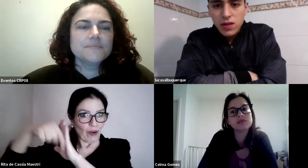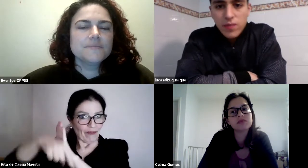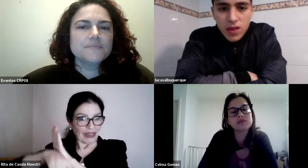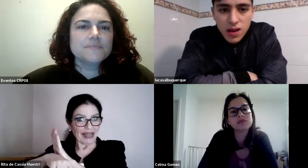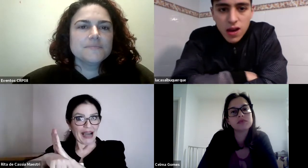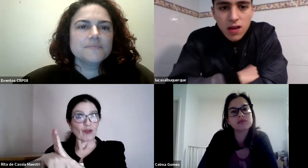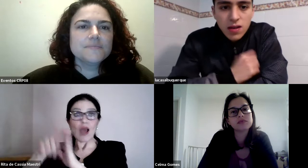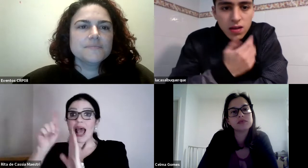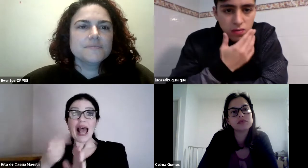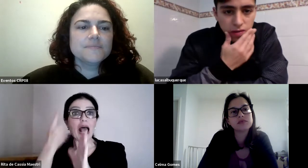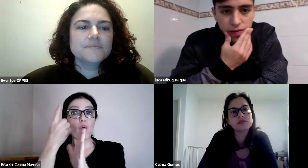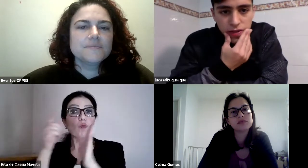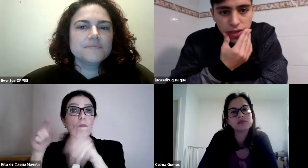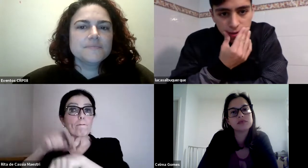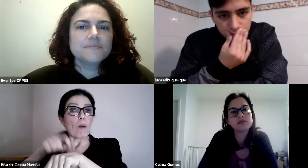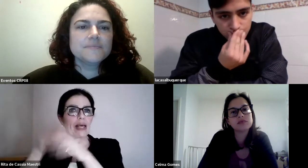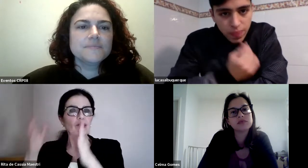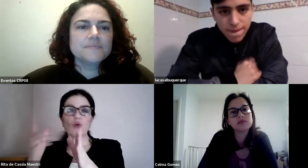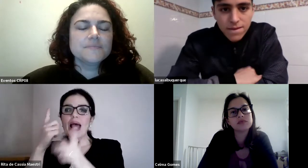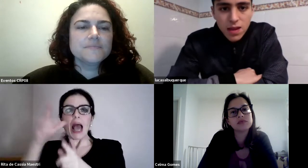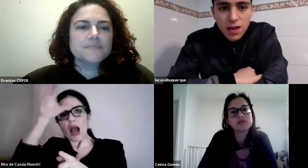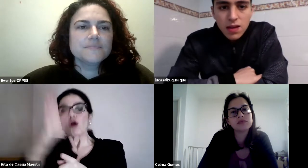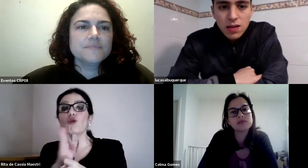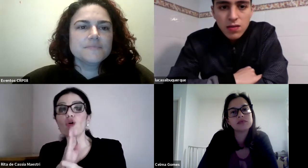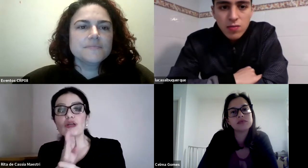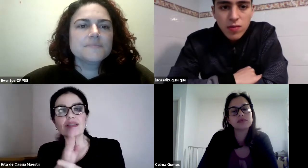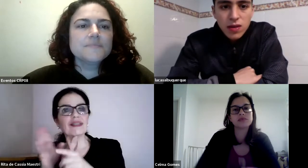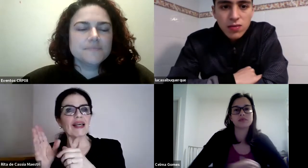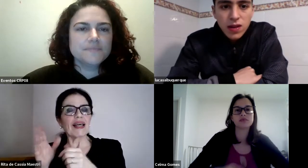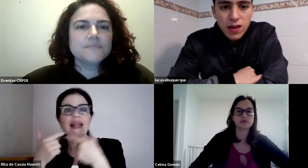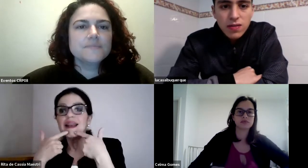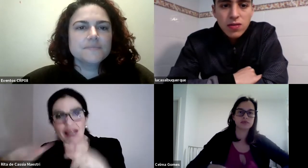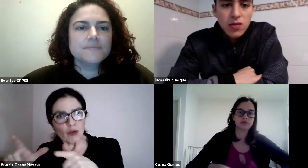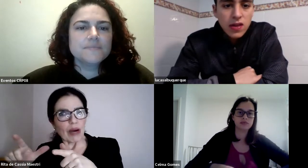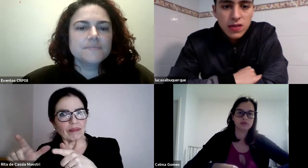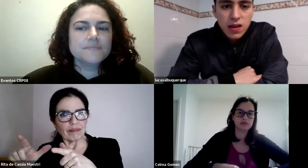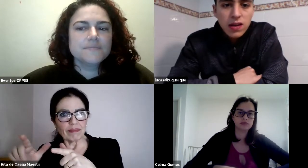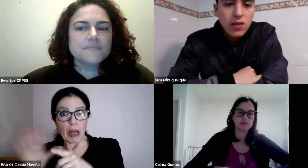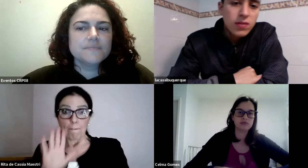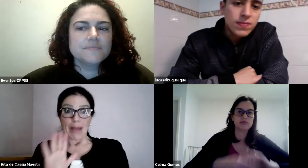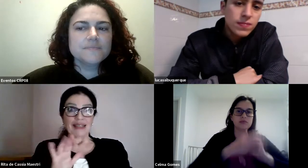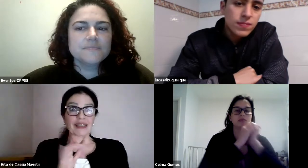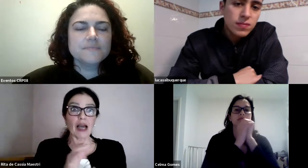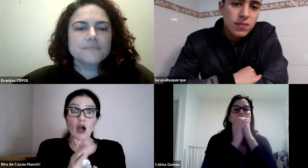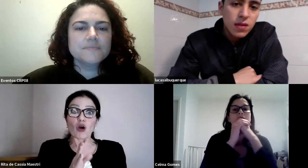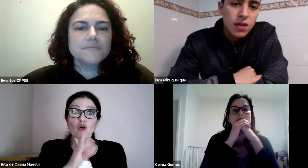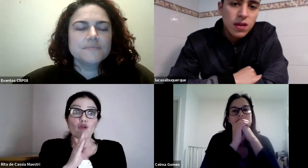básico, intermediário e até o nível avançado. Então, é um momento, né, de conhecer a língua,